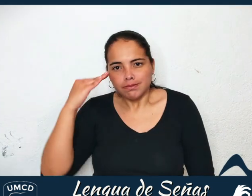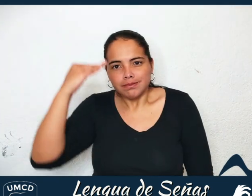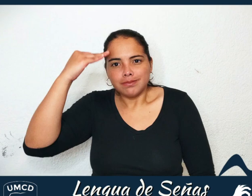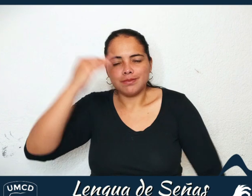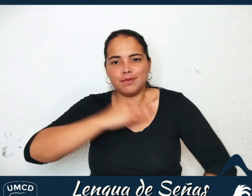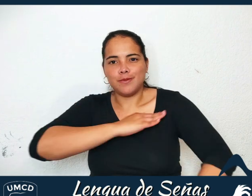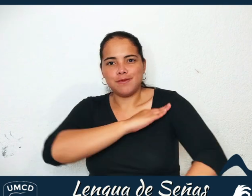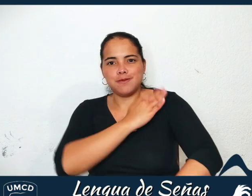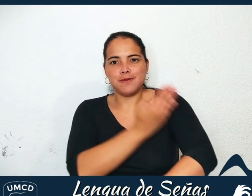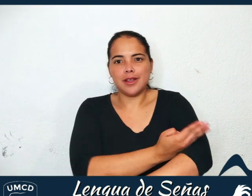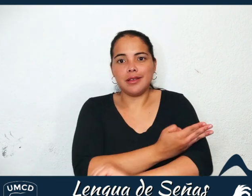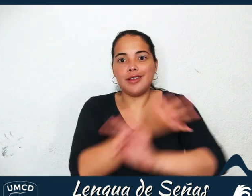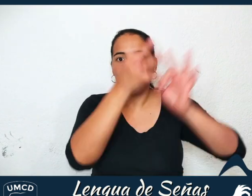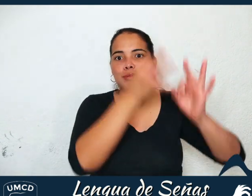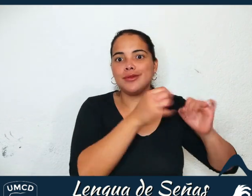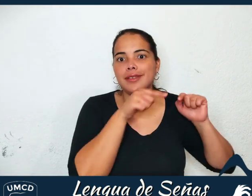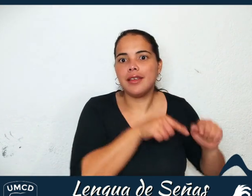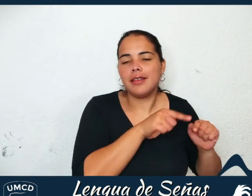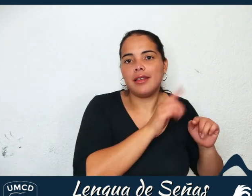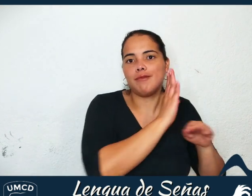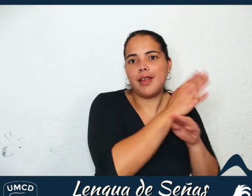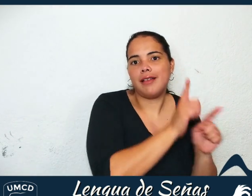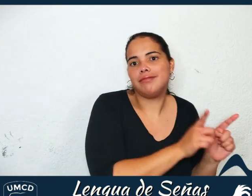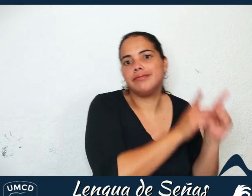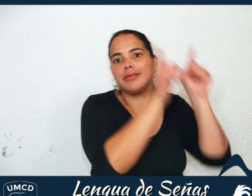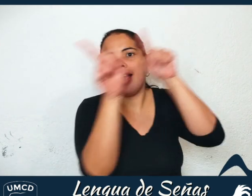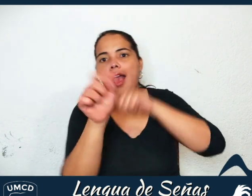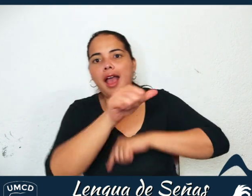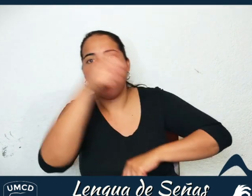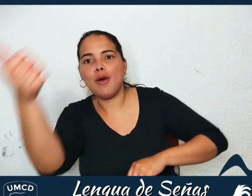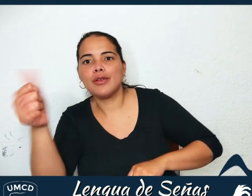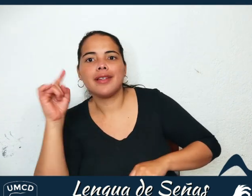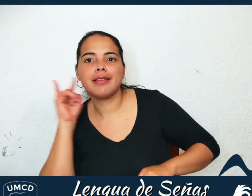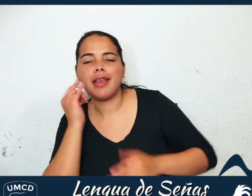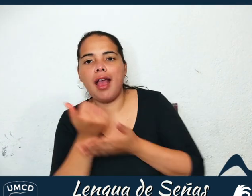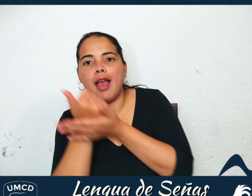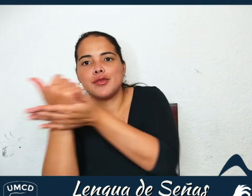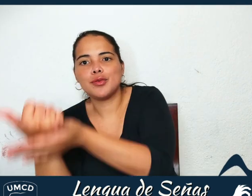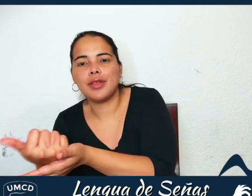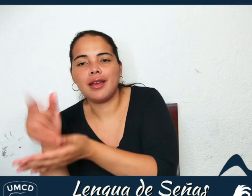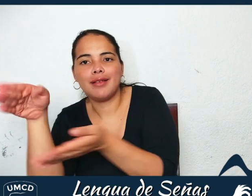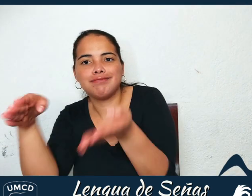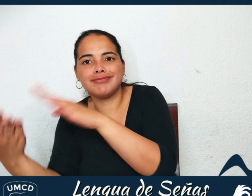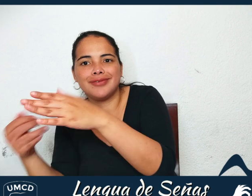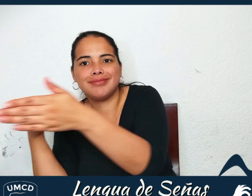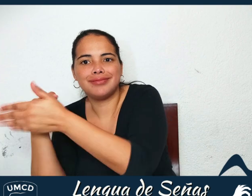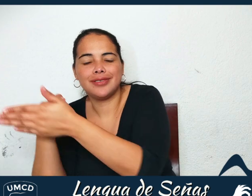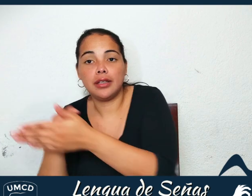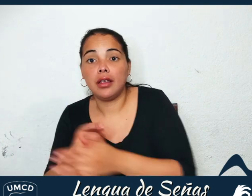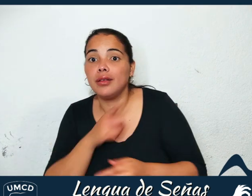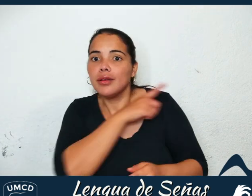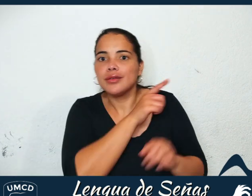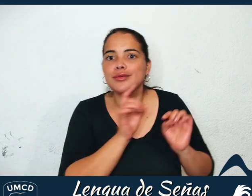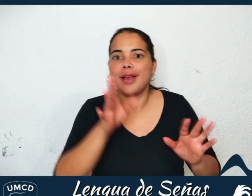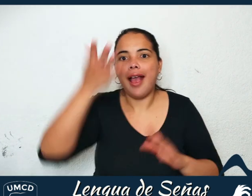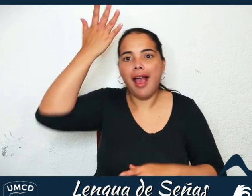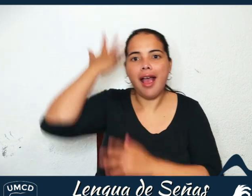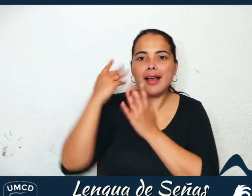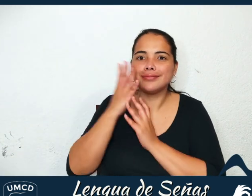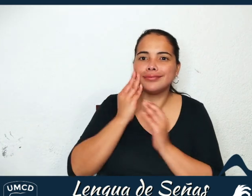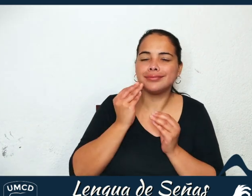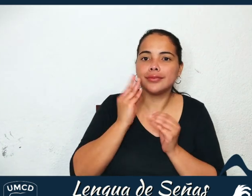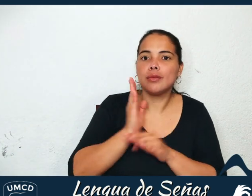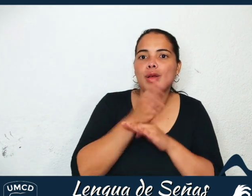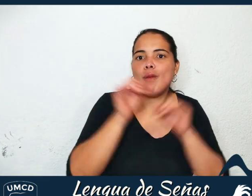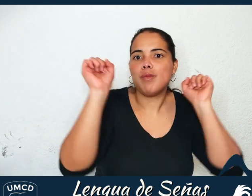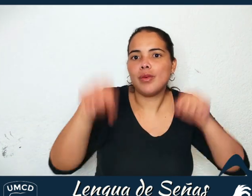utilizó a ella para poder consolar a alguien quien también había perdido a su madre. Así es que Dios no solamente trabaja